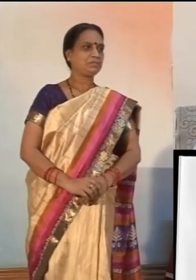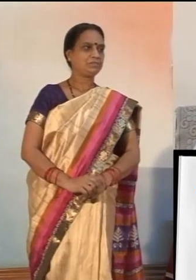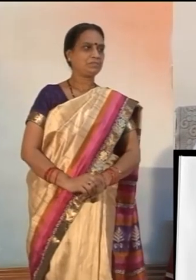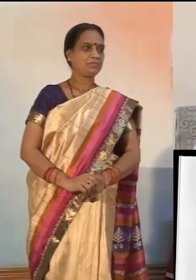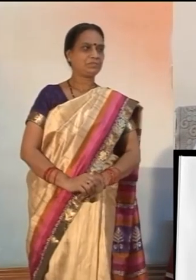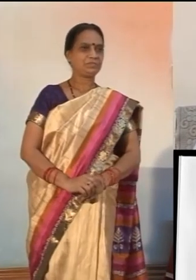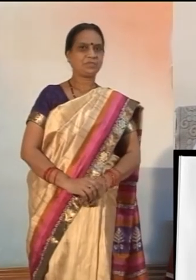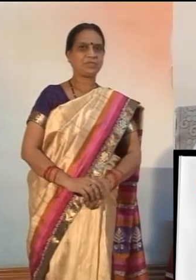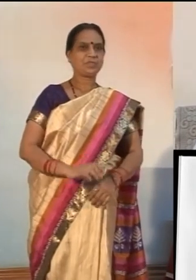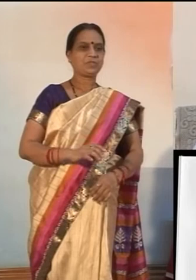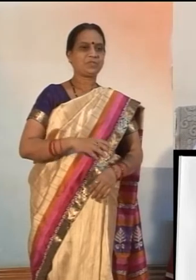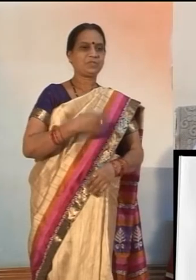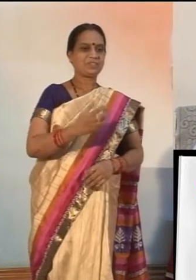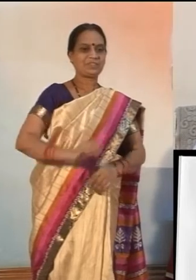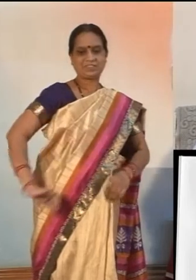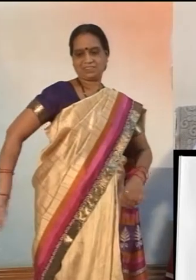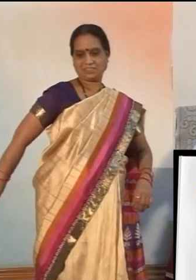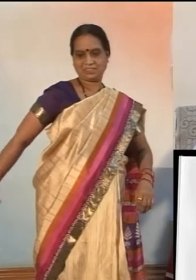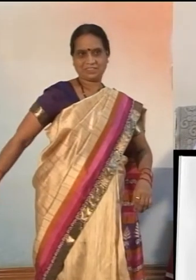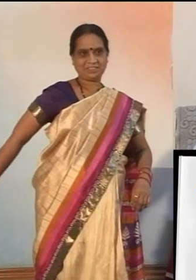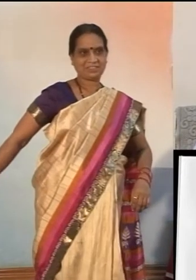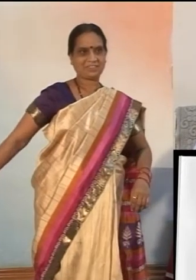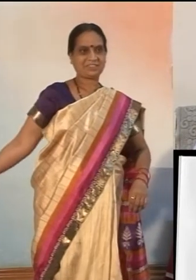क्योंकि उसने पूंछ को छुआ था।